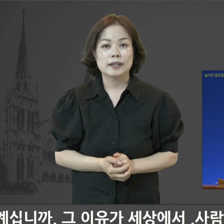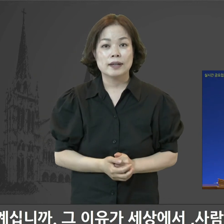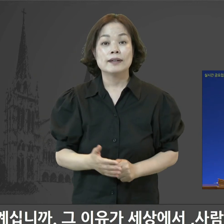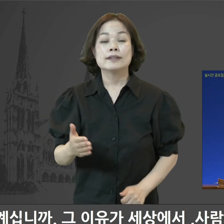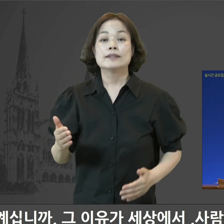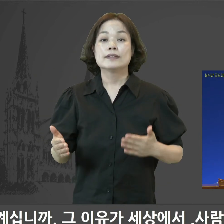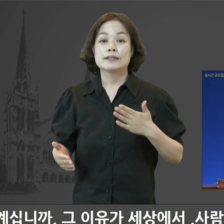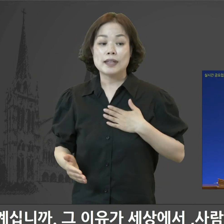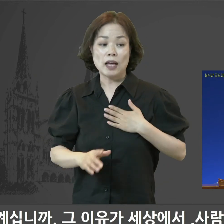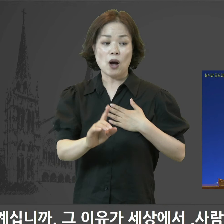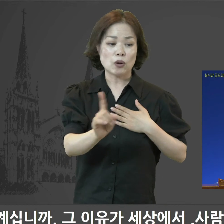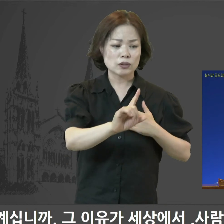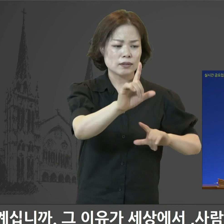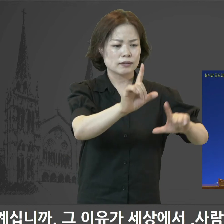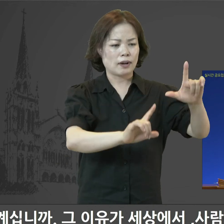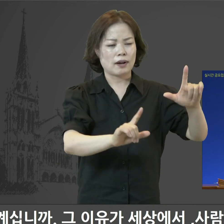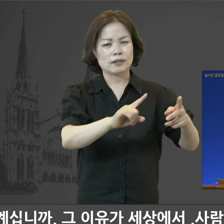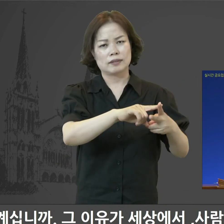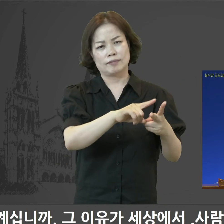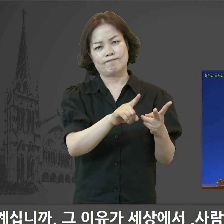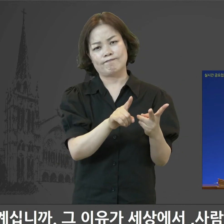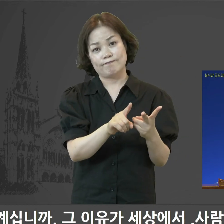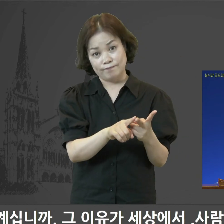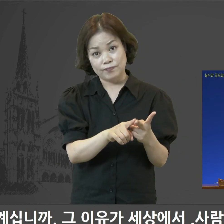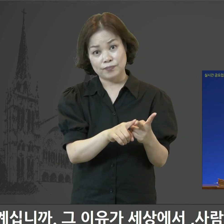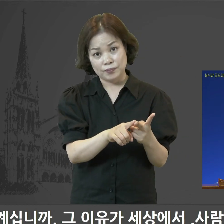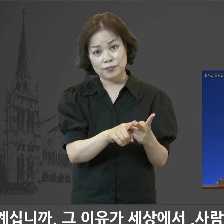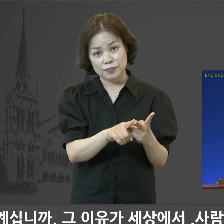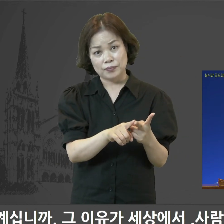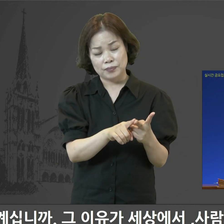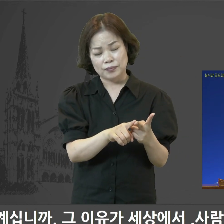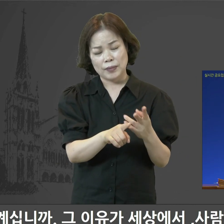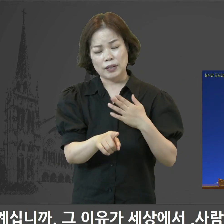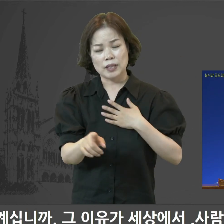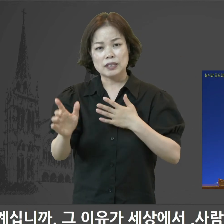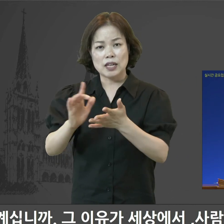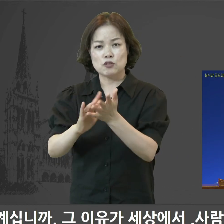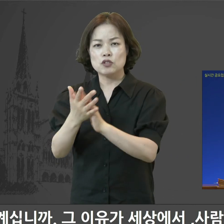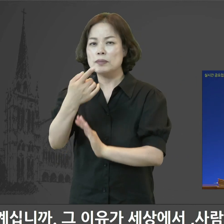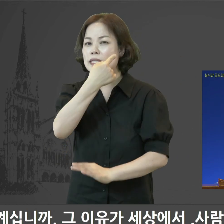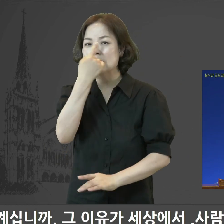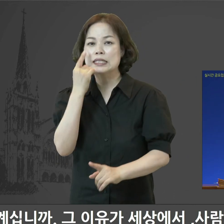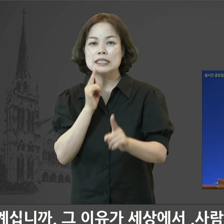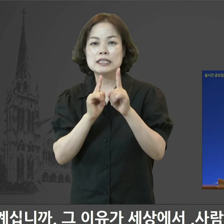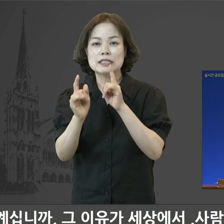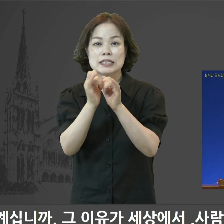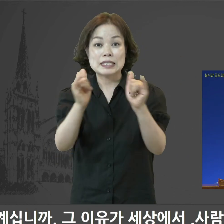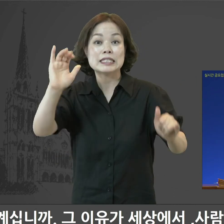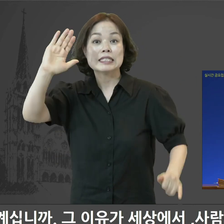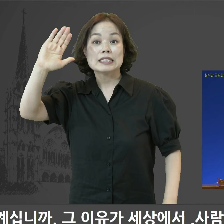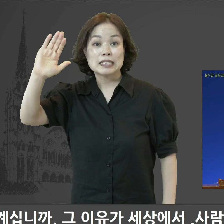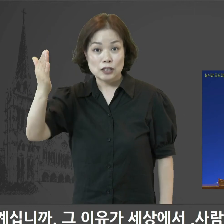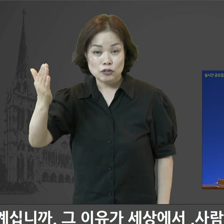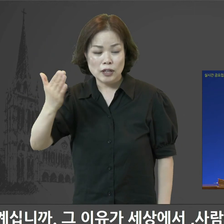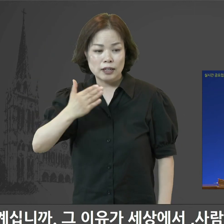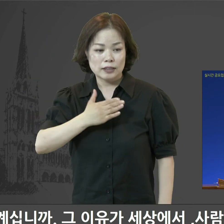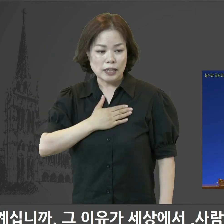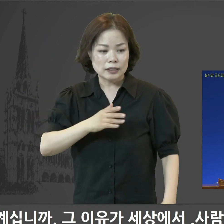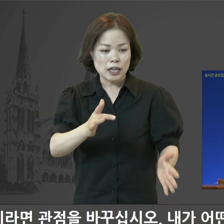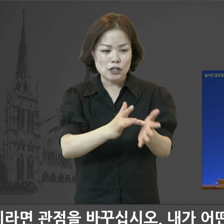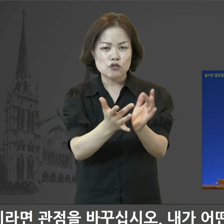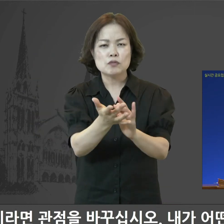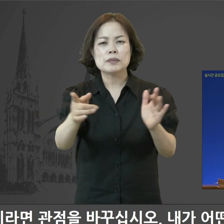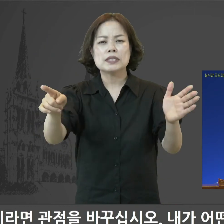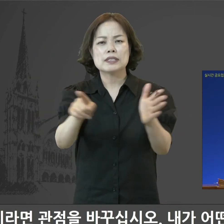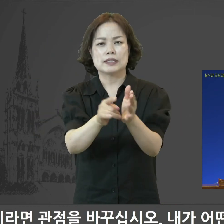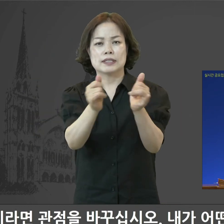내가 어떤 상황에 있든지 간에 나는 예수님의 증인이 될 수 있습니다. 예수님을 믿는 사람으로 살 수